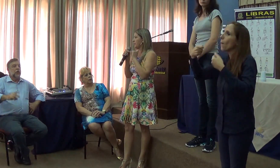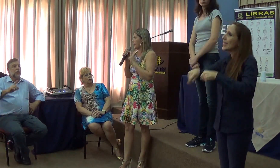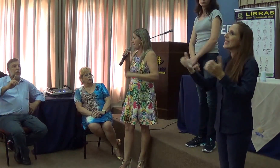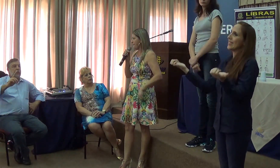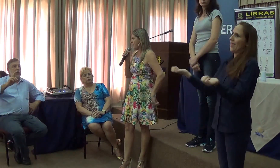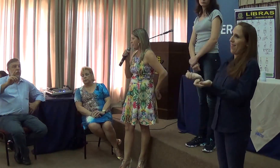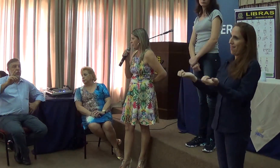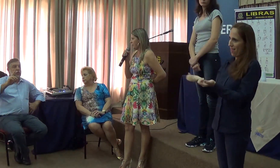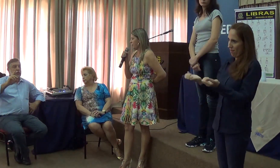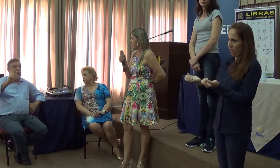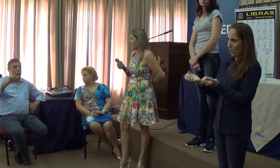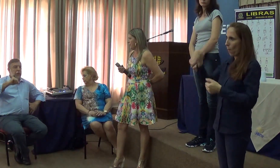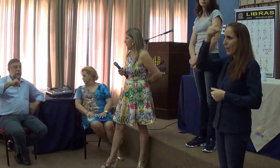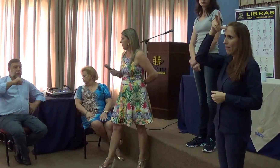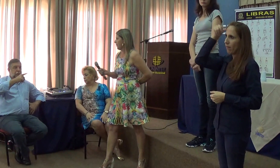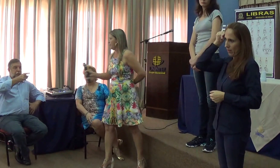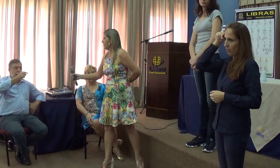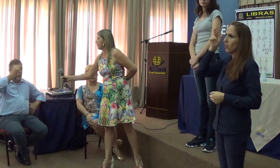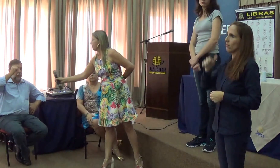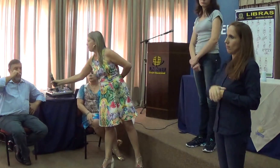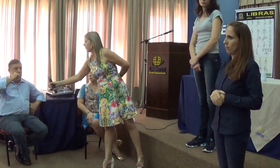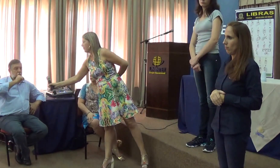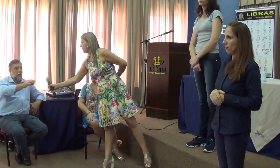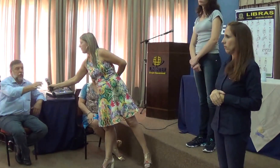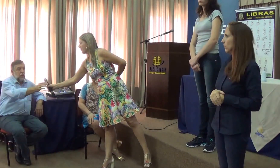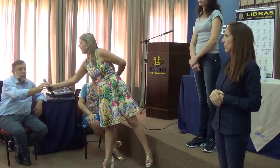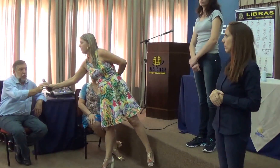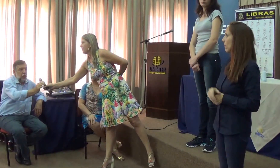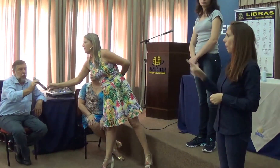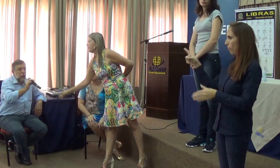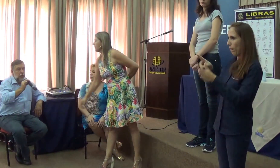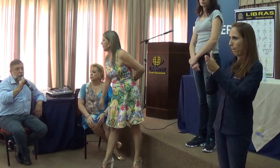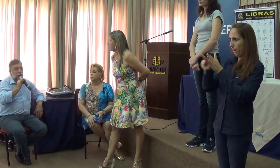Eu só tenho uma pergunta também.